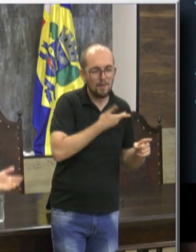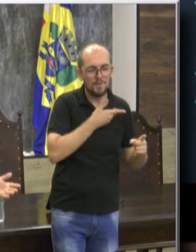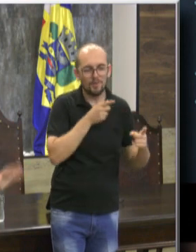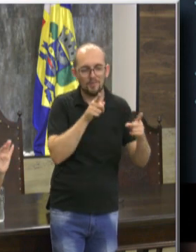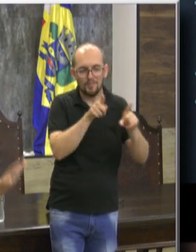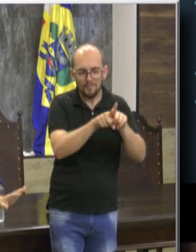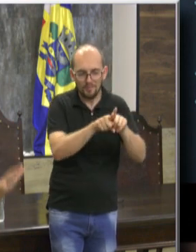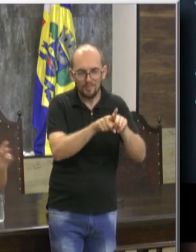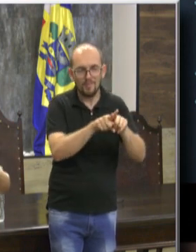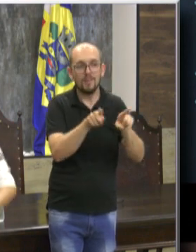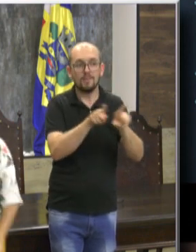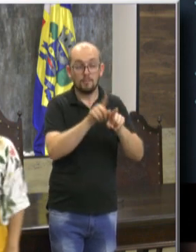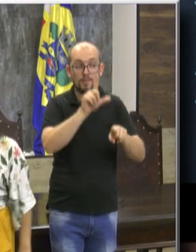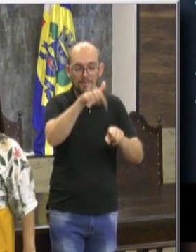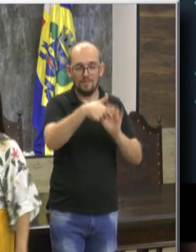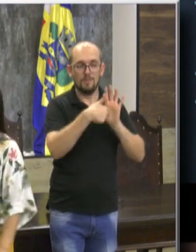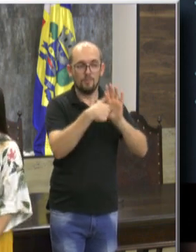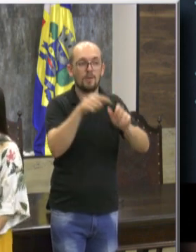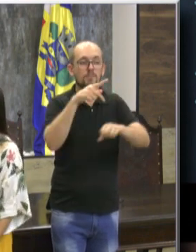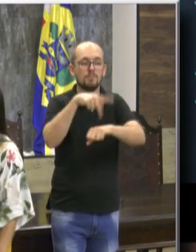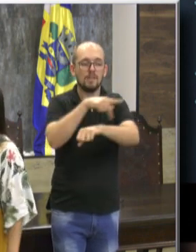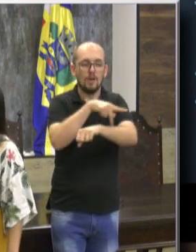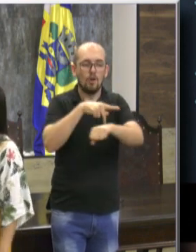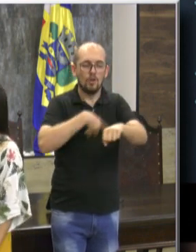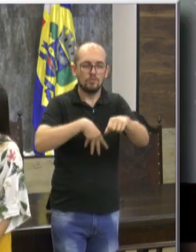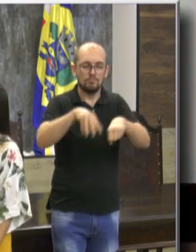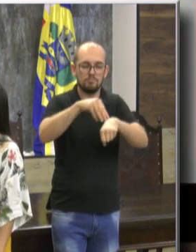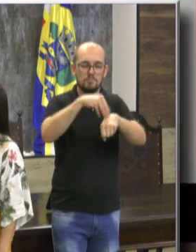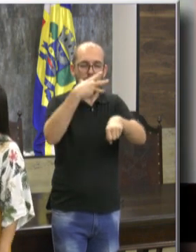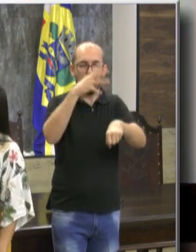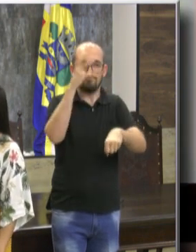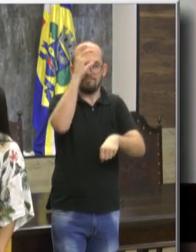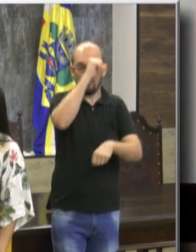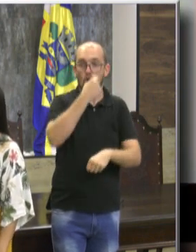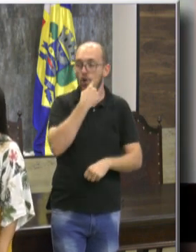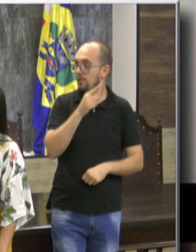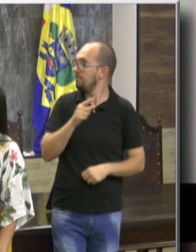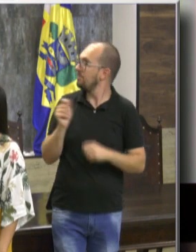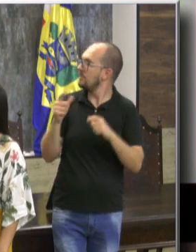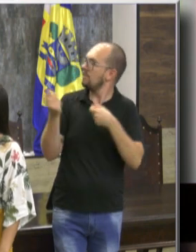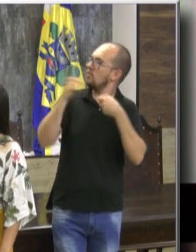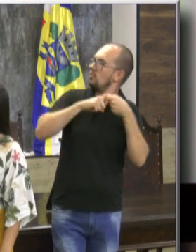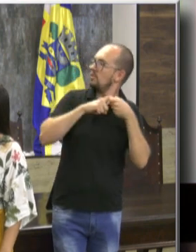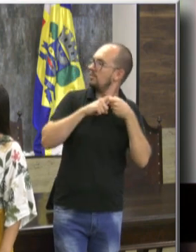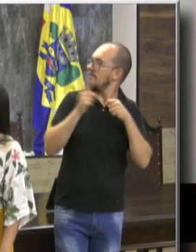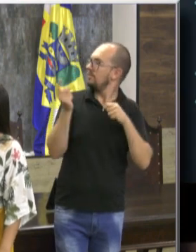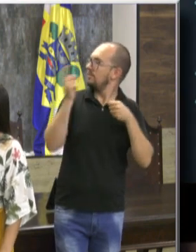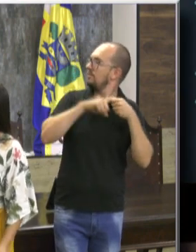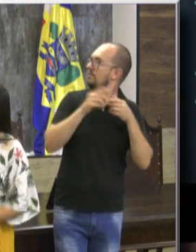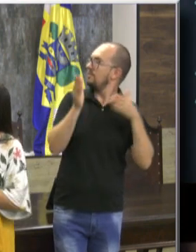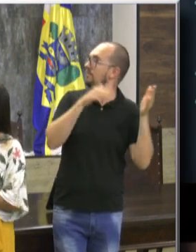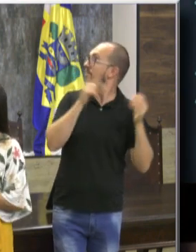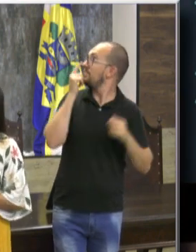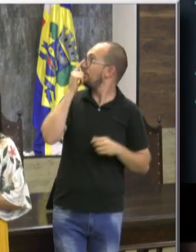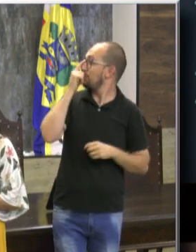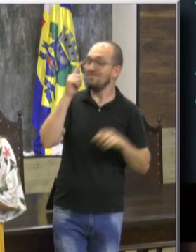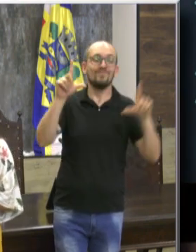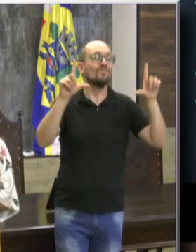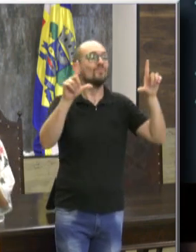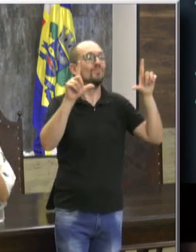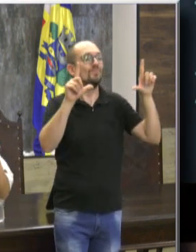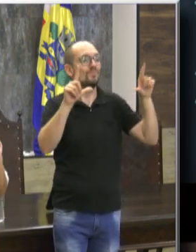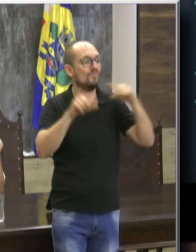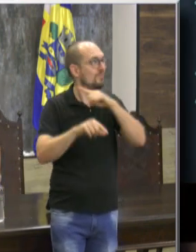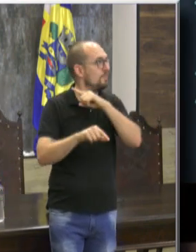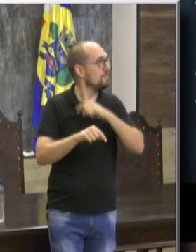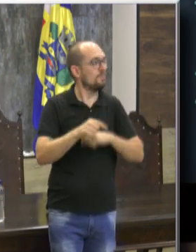propostas pedagógicas? Já vou passar para vocês, tá? Nessa imagem, volta só um pouquinho, Dri, por favor. Nessa imagem, ele